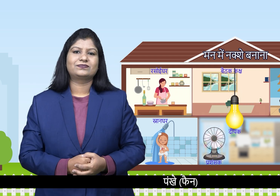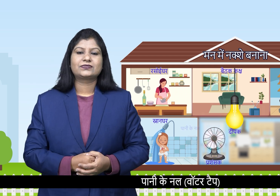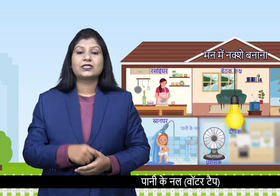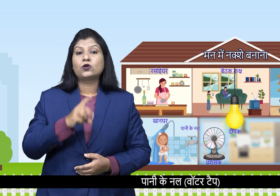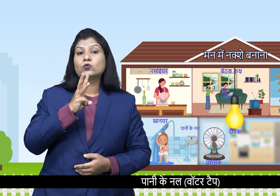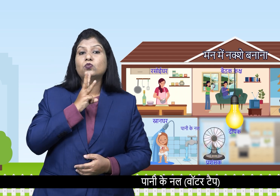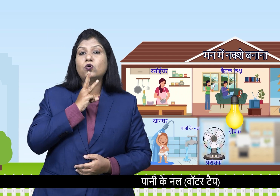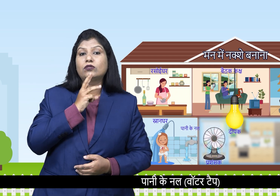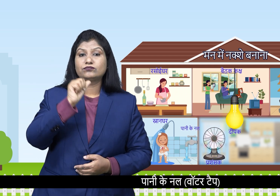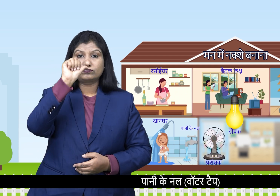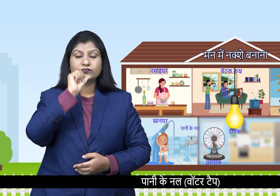पानी के नल, वाटर टैप,